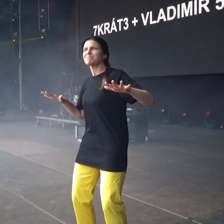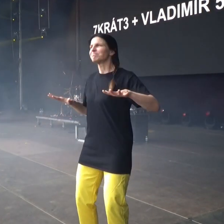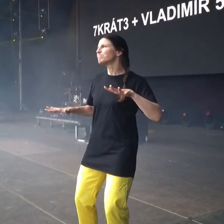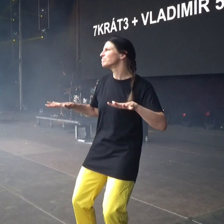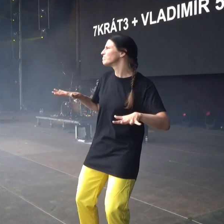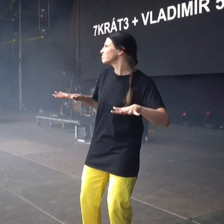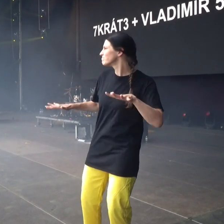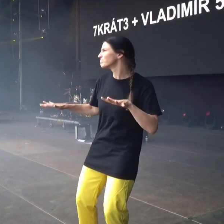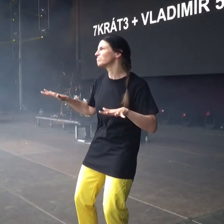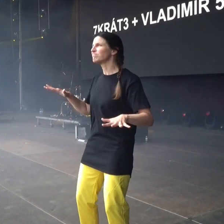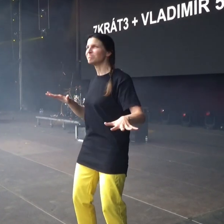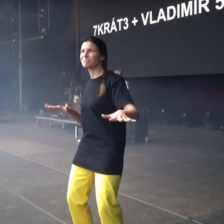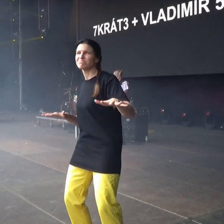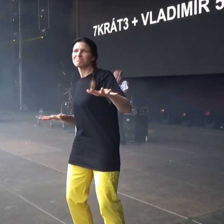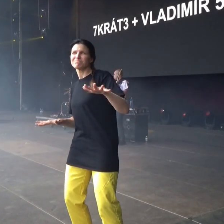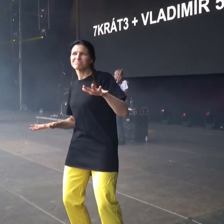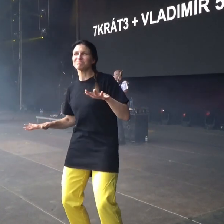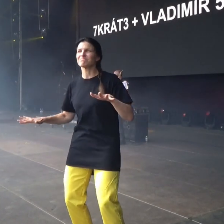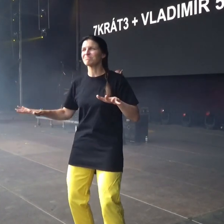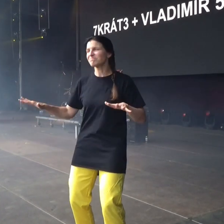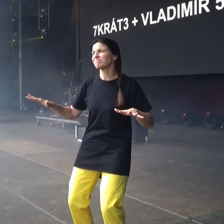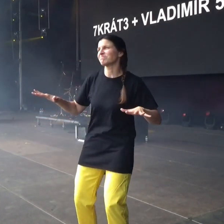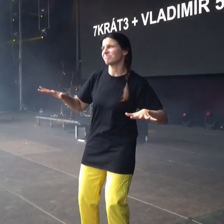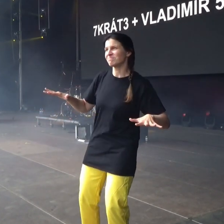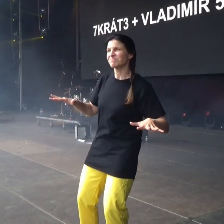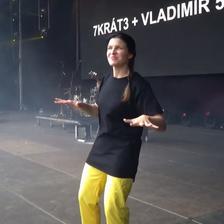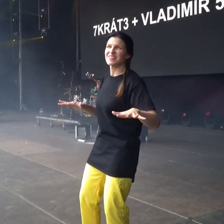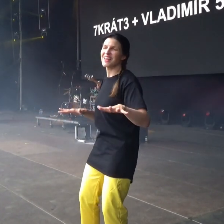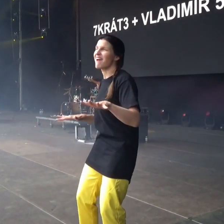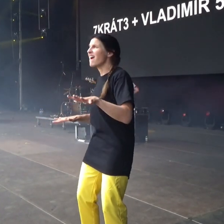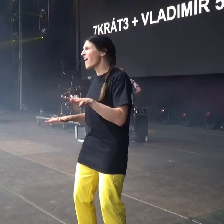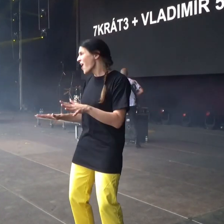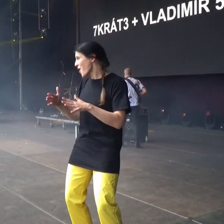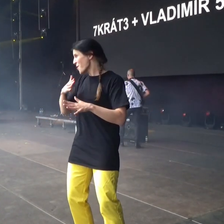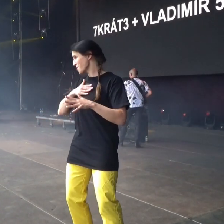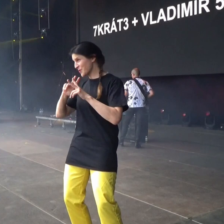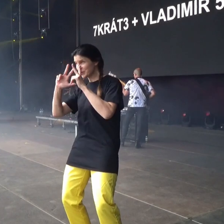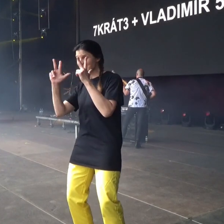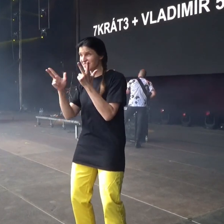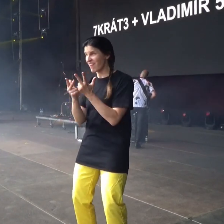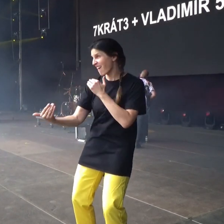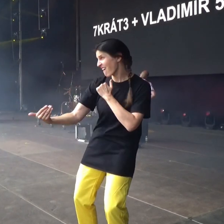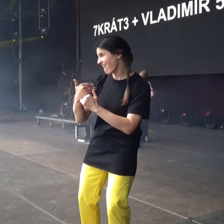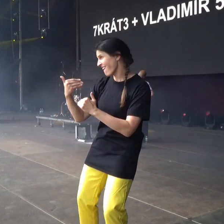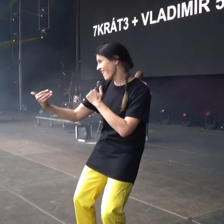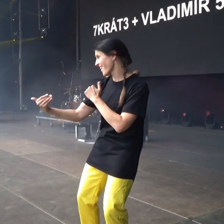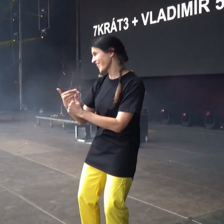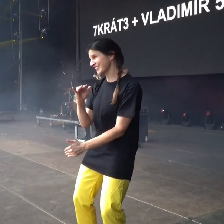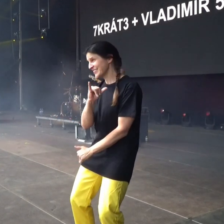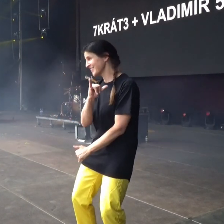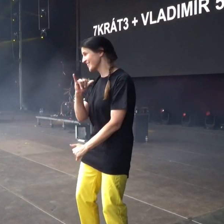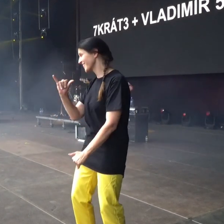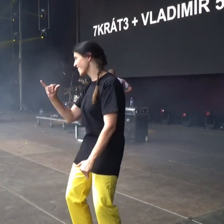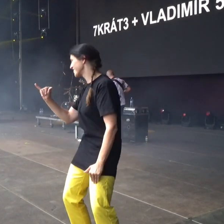obývám důl. Můžu se na mě, toho do ní pustím, to najděstu,